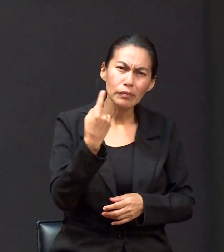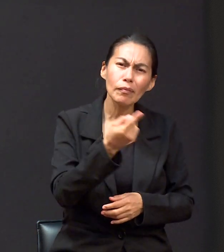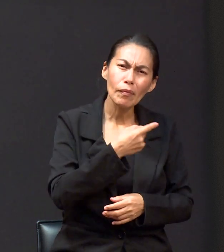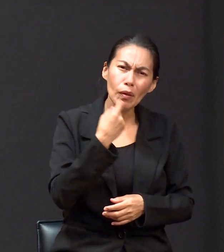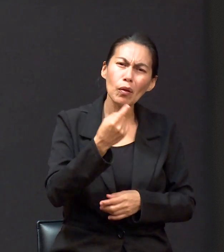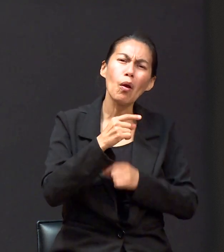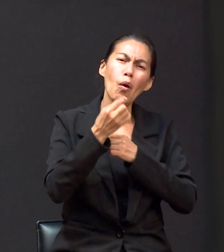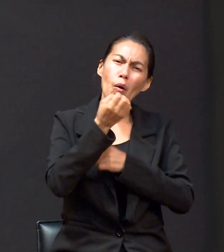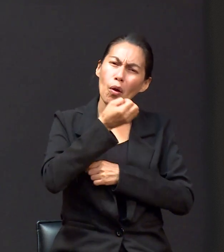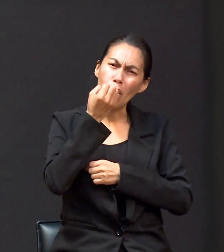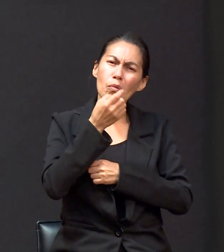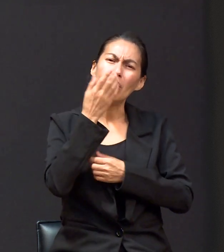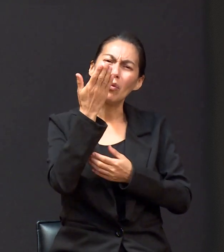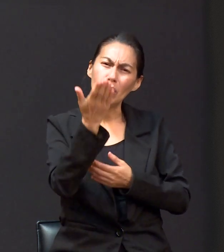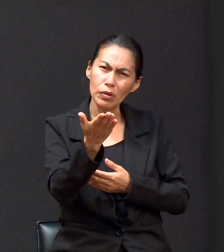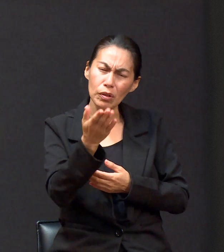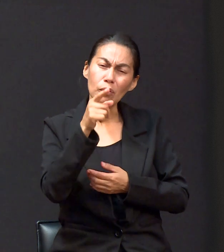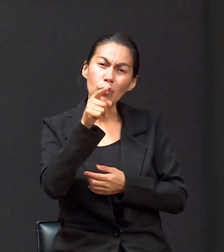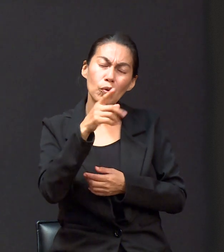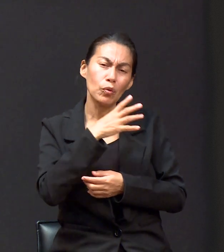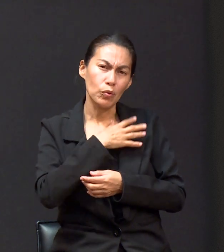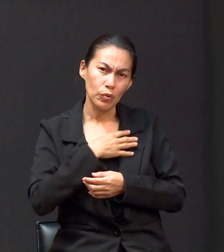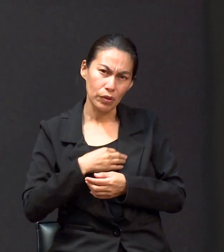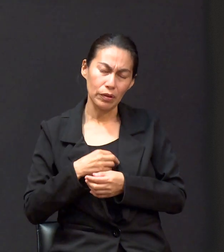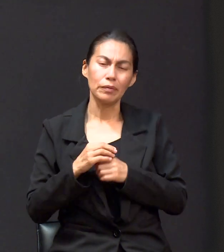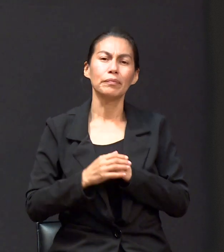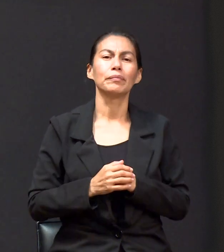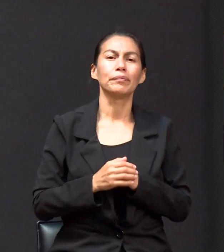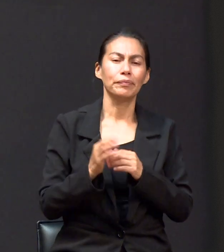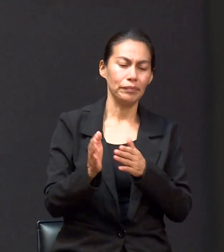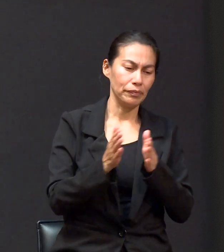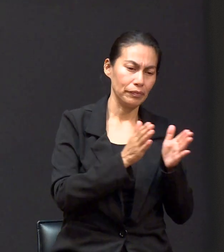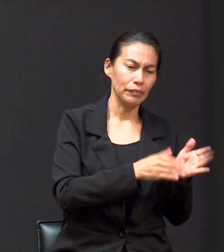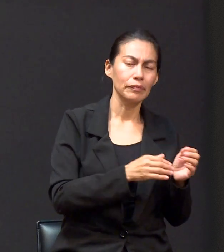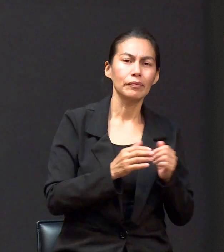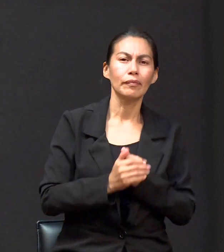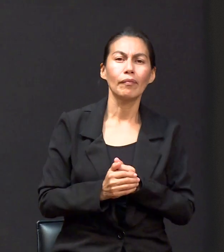estar orando por ti, Gloria, y también por tu hijita.